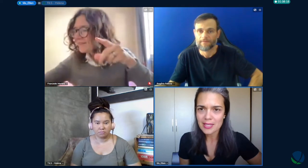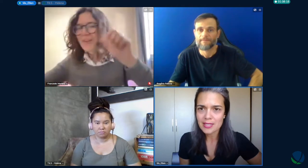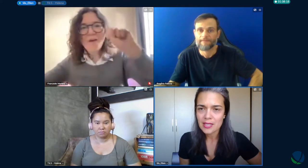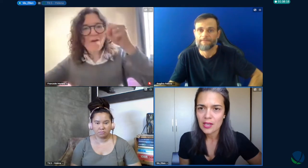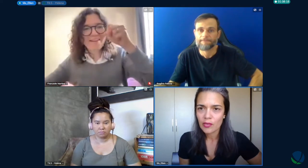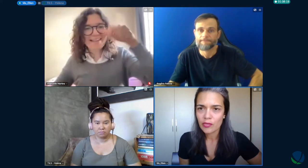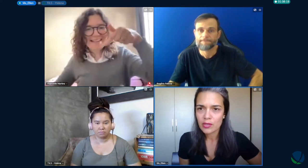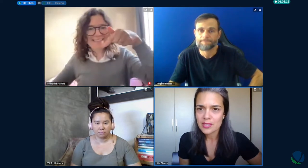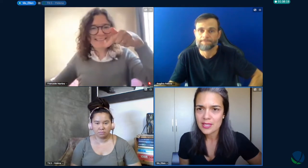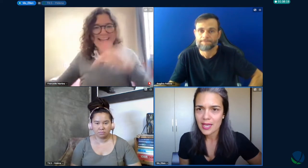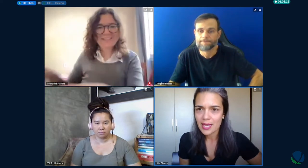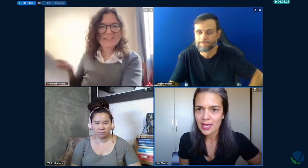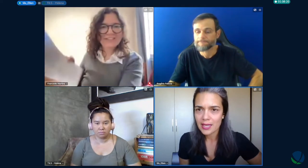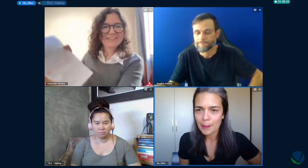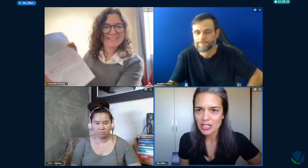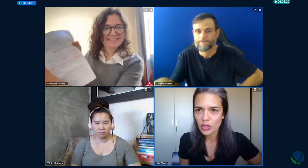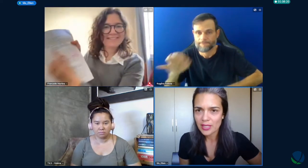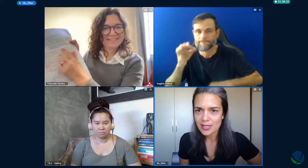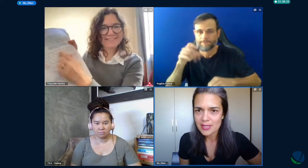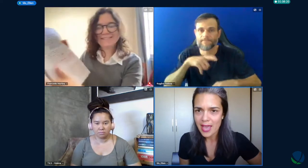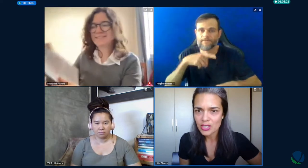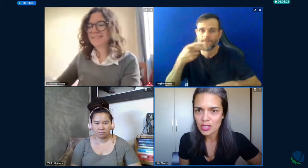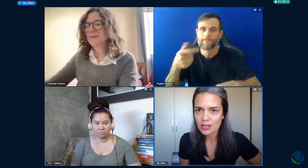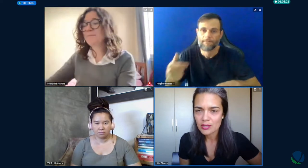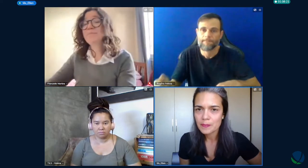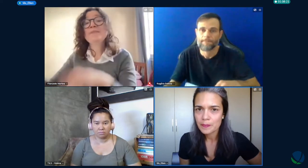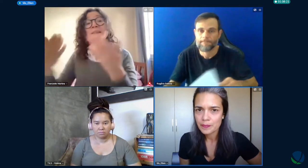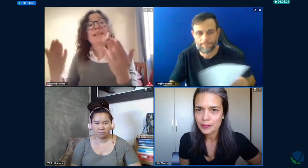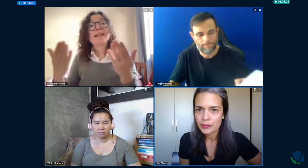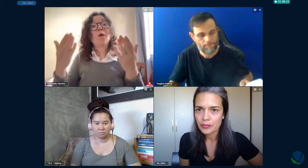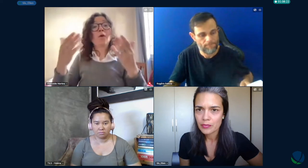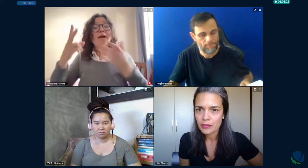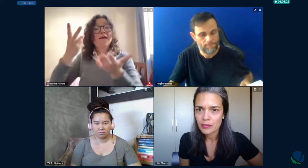dos sinais, você, na página 87.